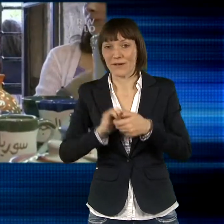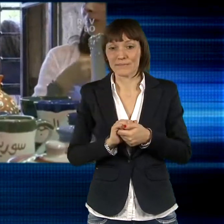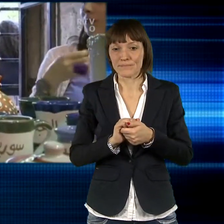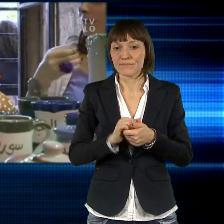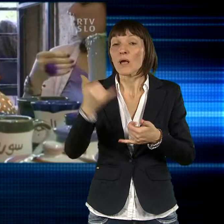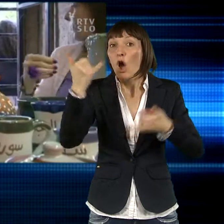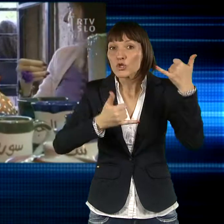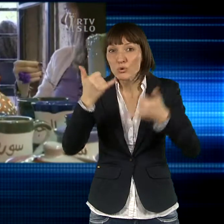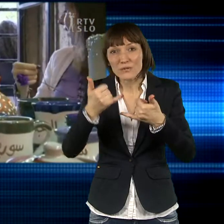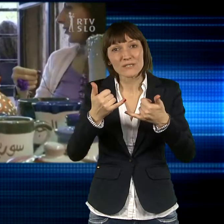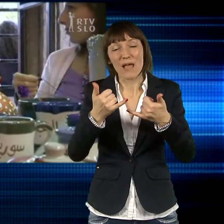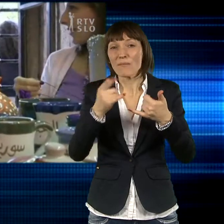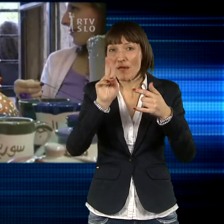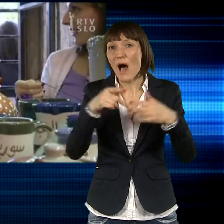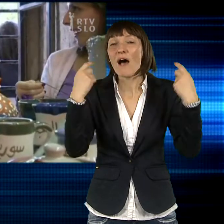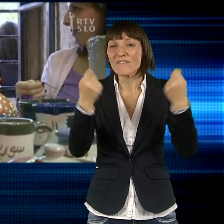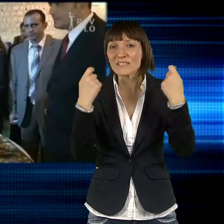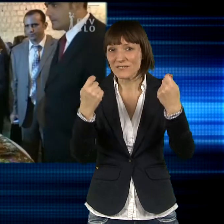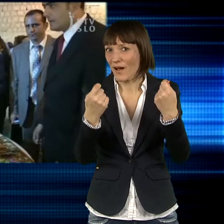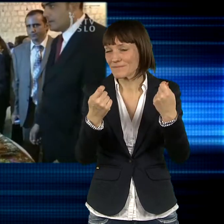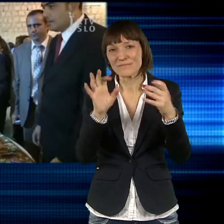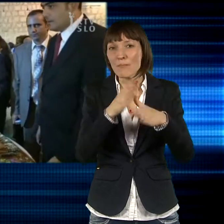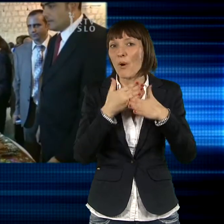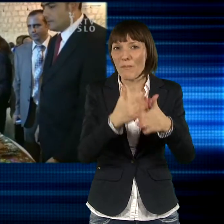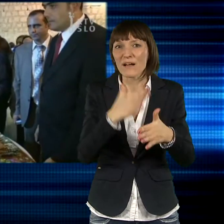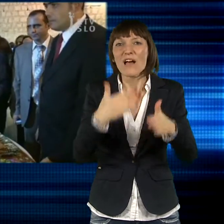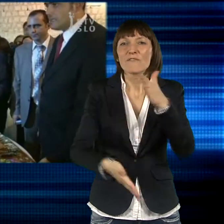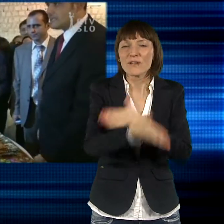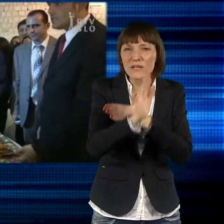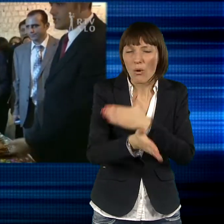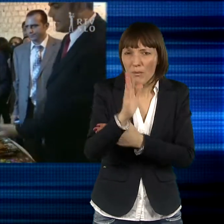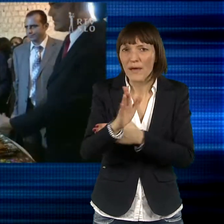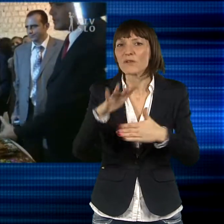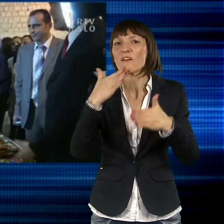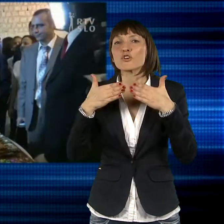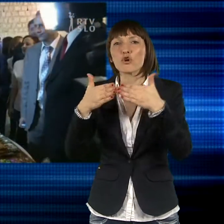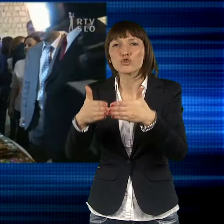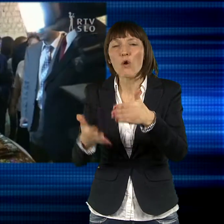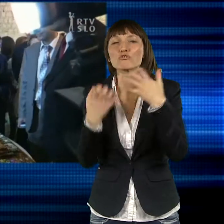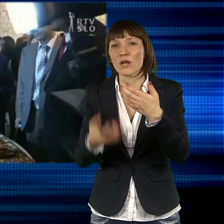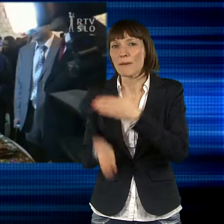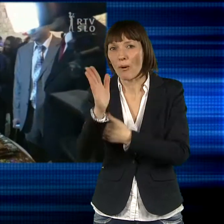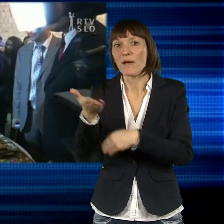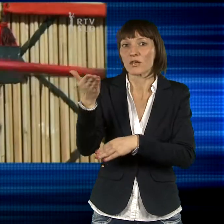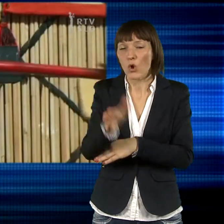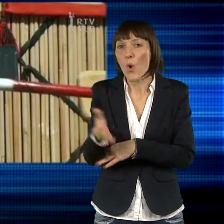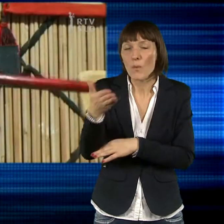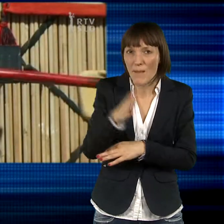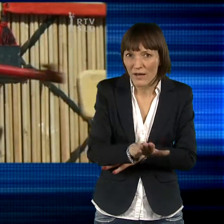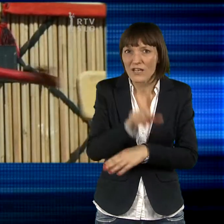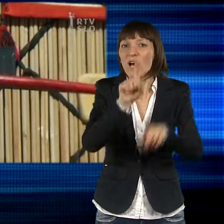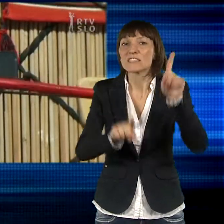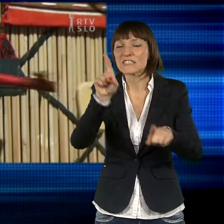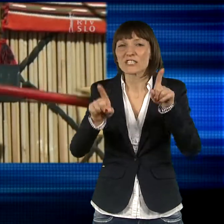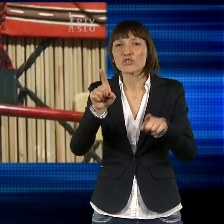Festival turizma bo težko obrnil trende. Sirijo zapuščajo milijoni, mnogi umirajo v begunskih čolnih v Sredozemlju skupaj z obupanimi